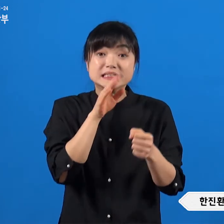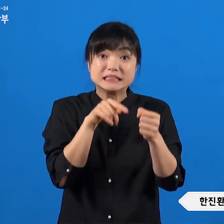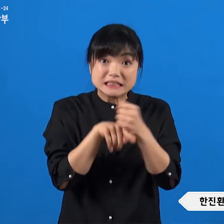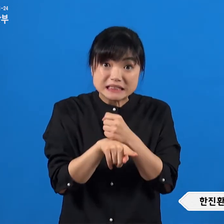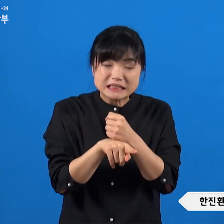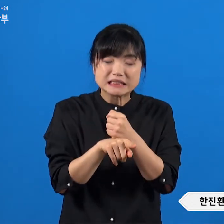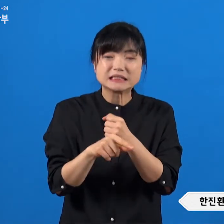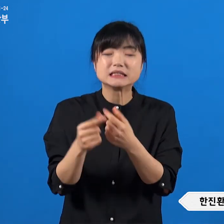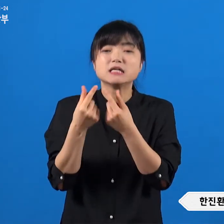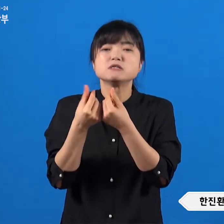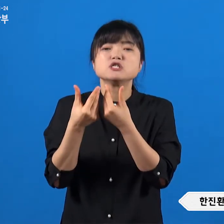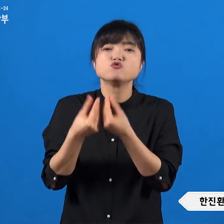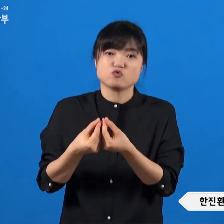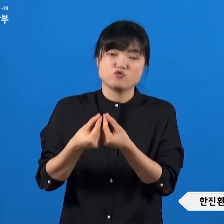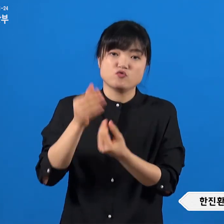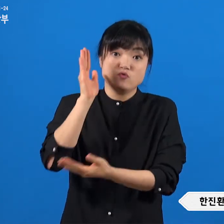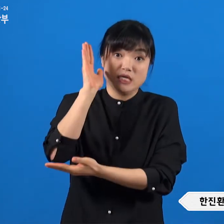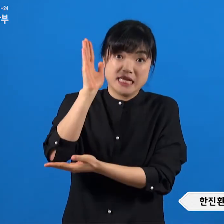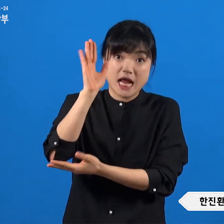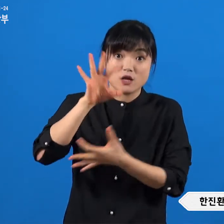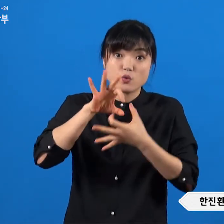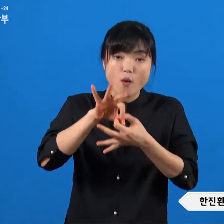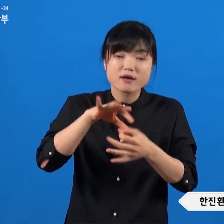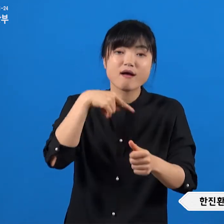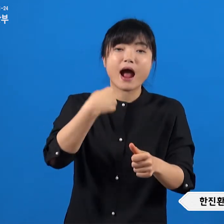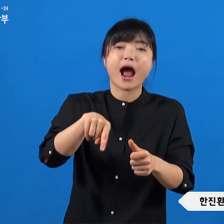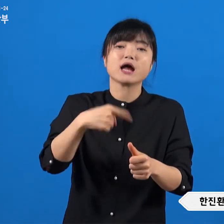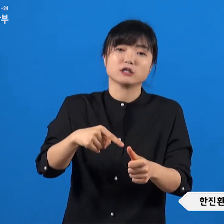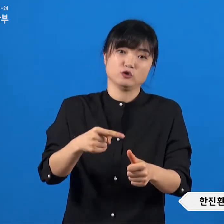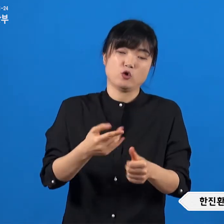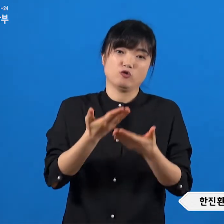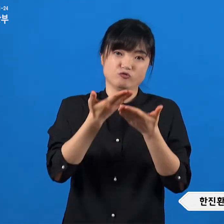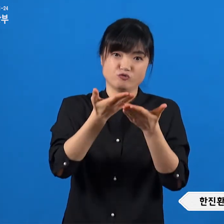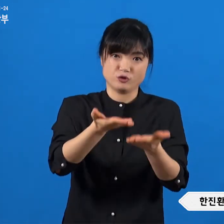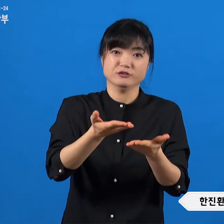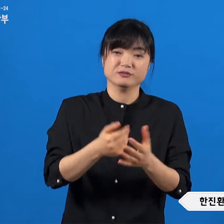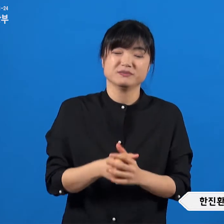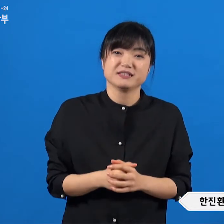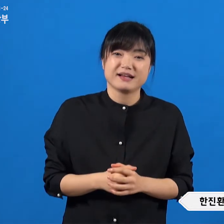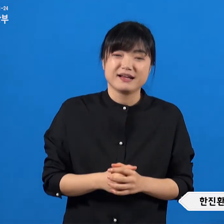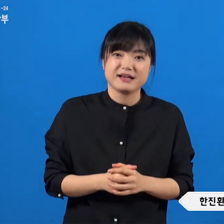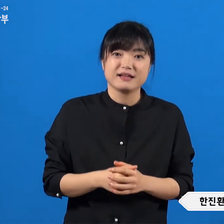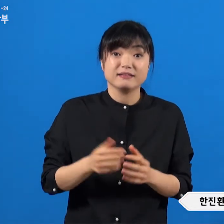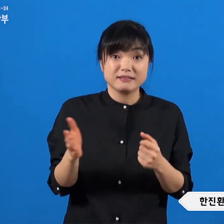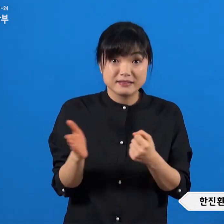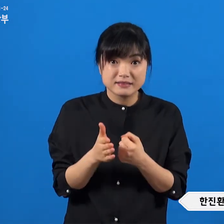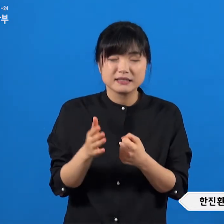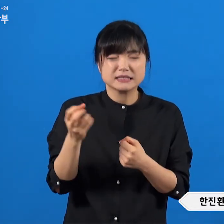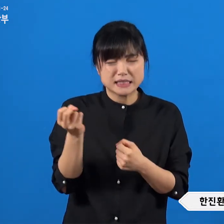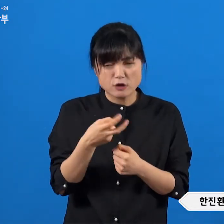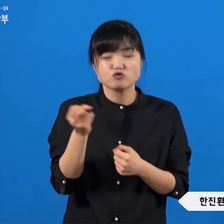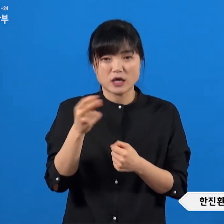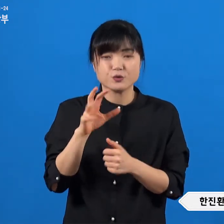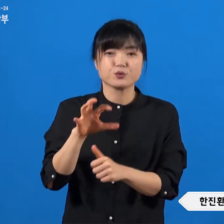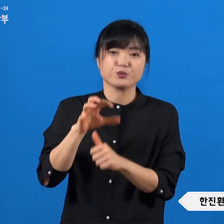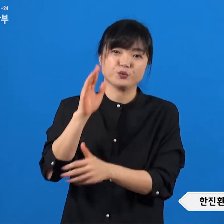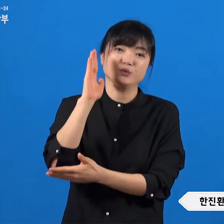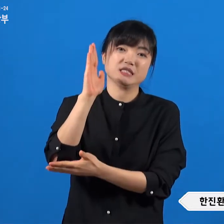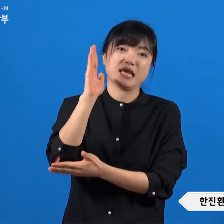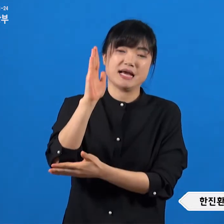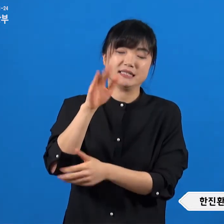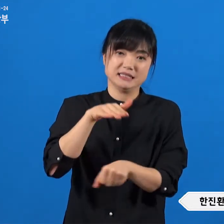이 이야기를 통해서 가르치는 것이 효과적이기 때문에 예수님은 자주 그런 방법을 사용하셨습니다.